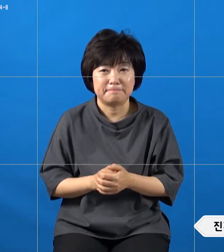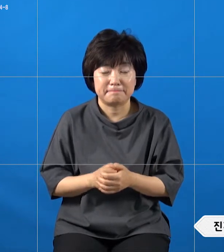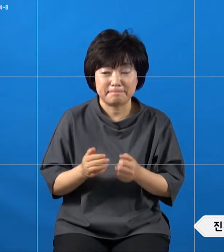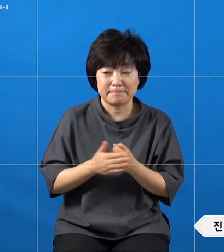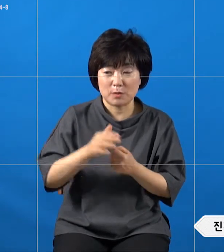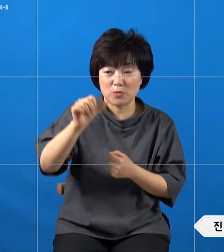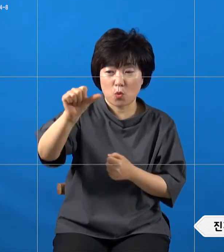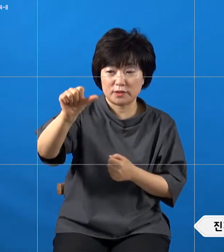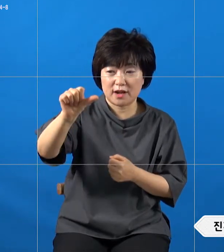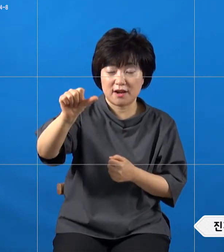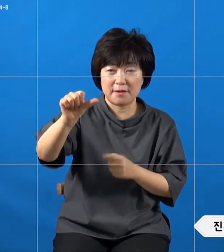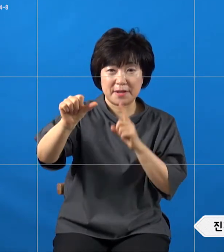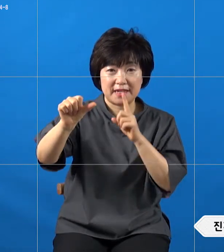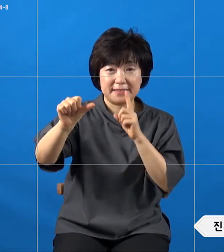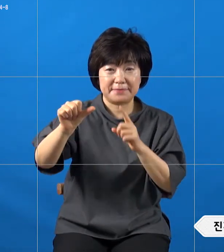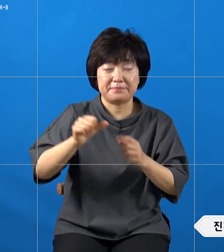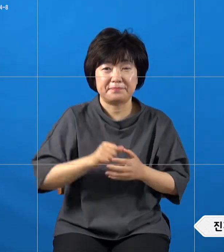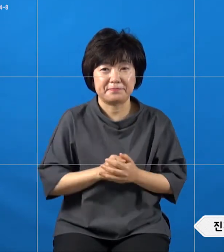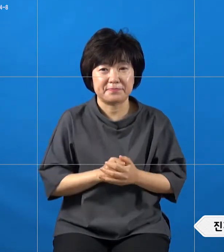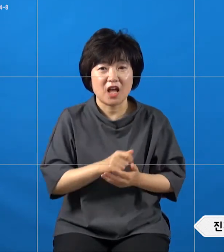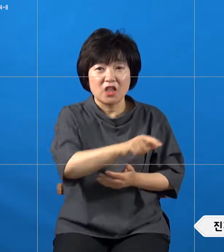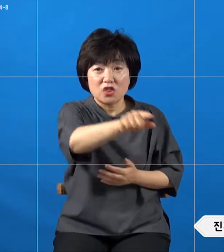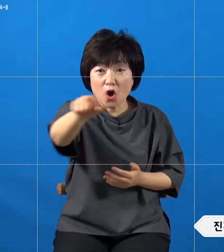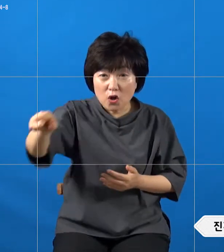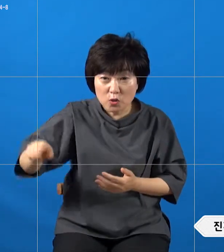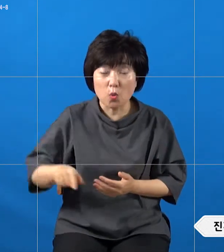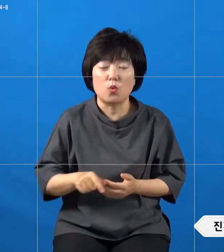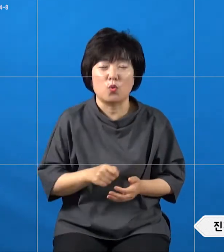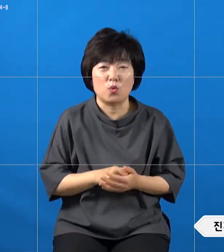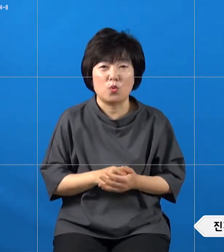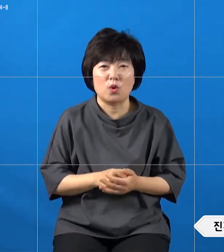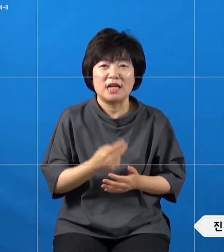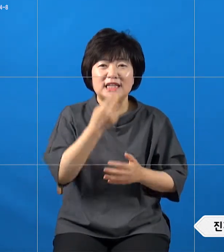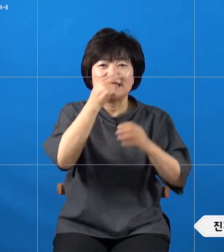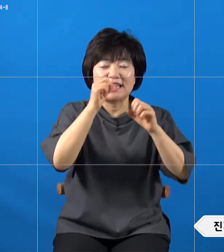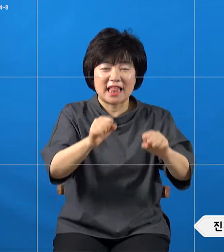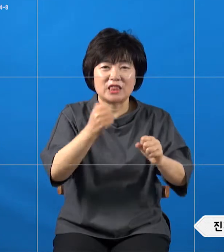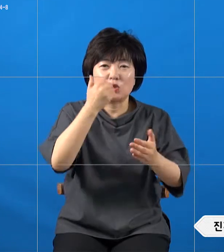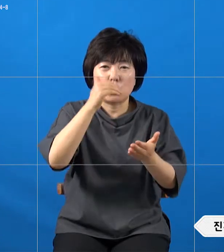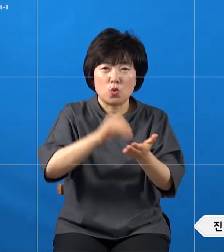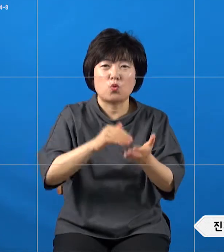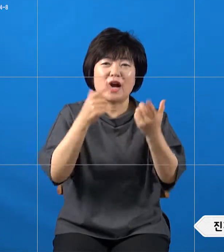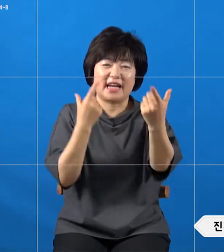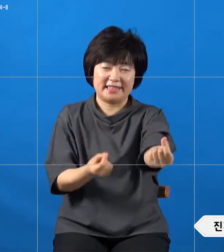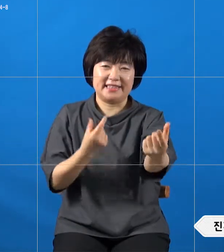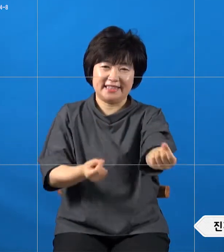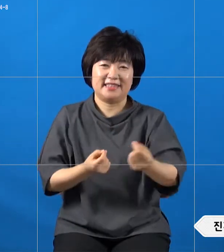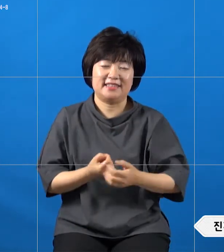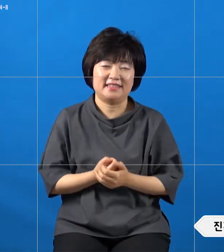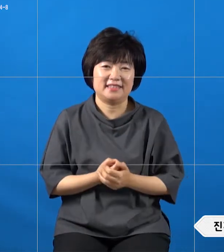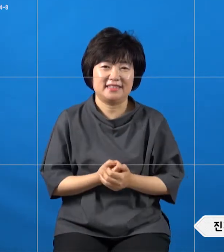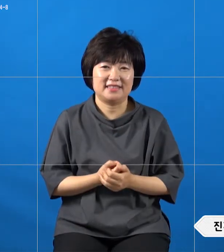그래서 5절 우리 가운데 이렇게 말씀합니다. 너희도 산돌같이.